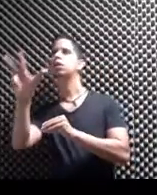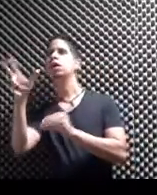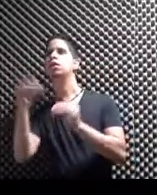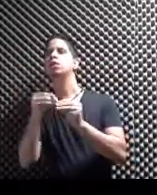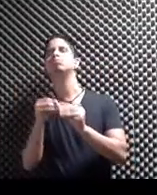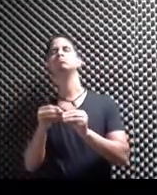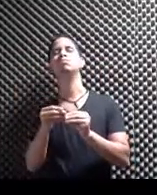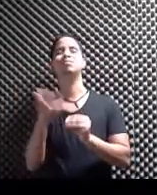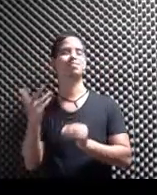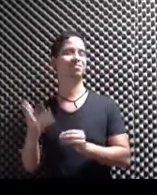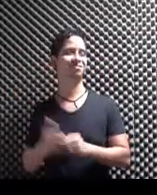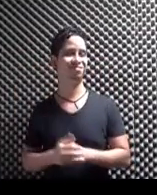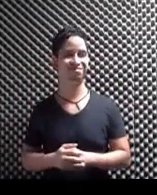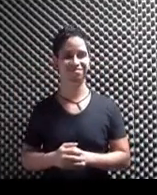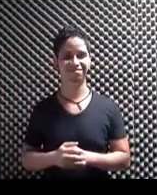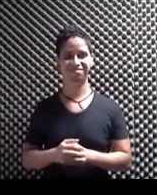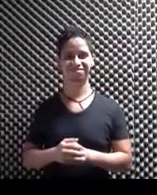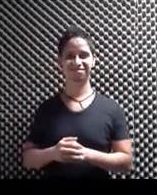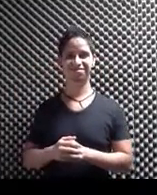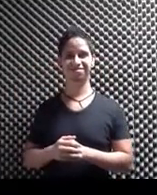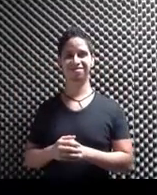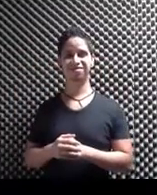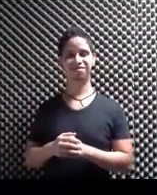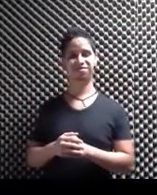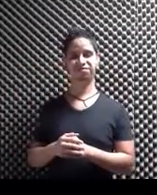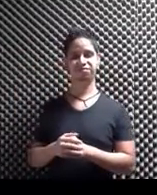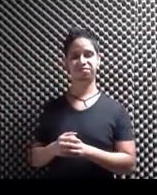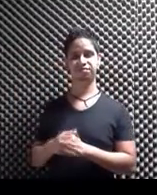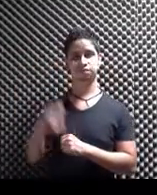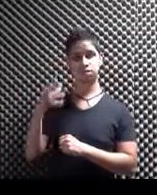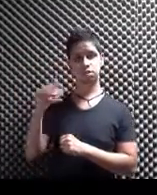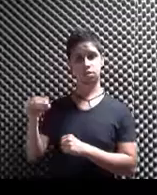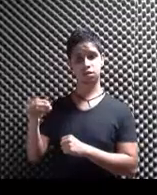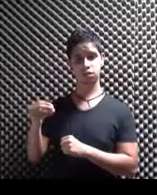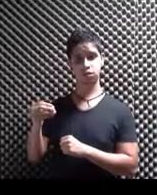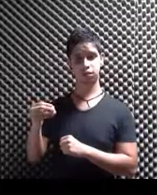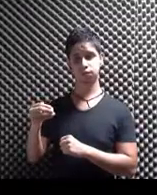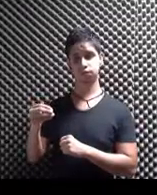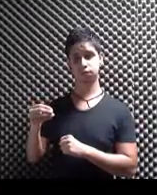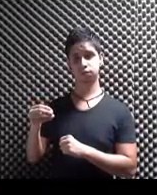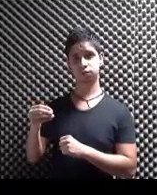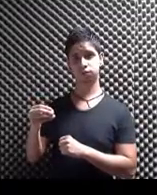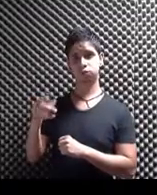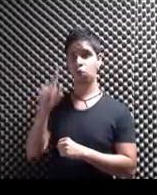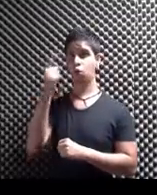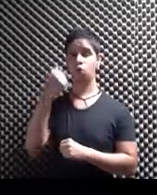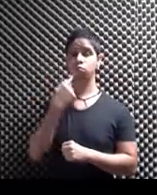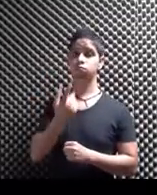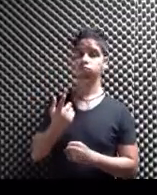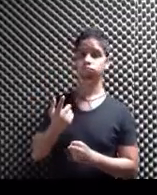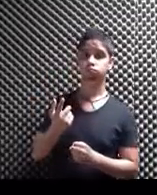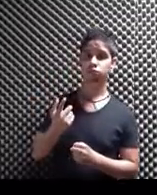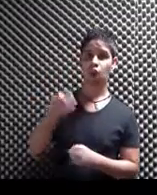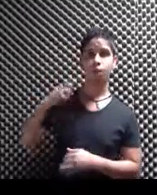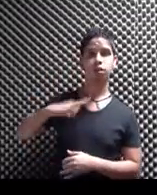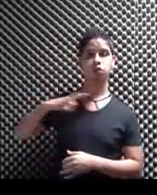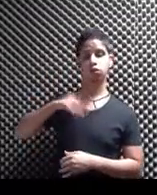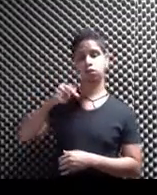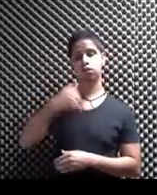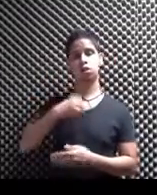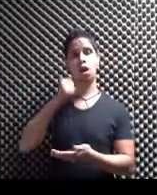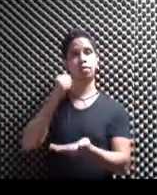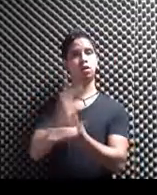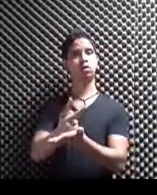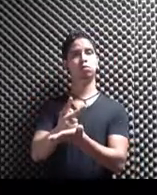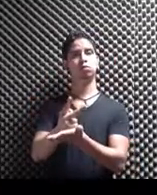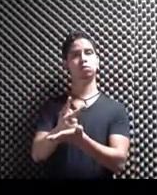Sí Exacto Y entonces uno de los beneficios de las ventajas de esa aplicación